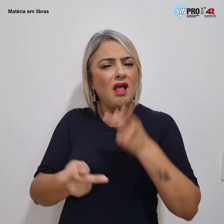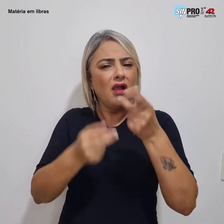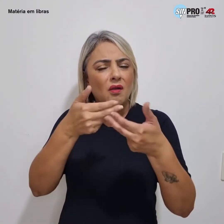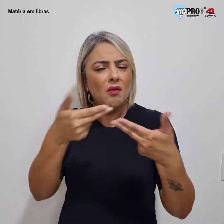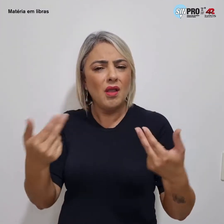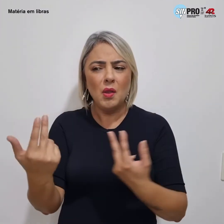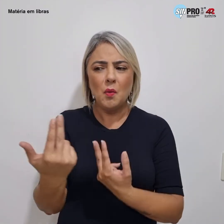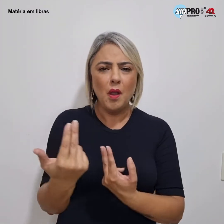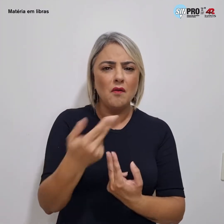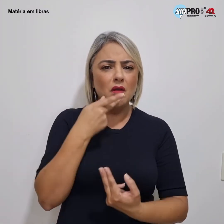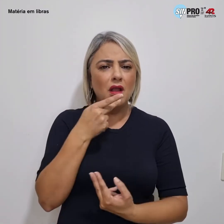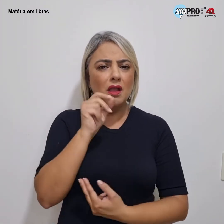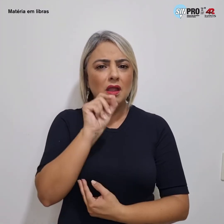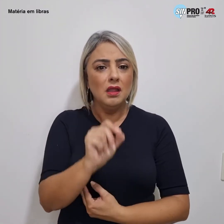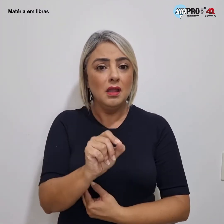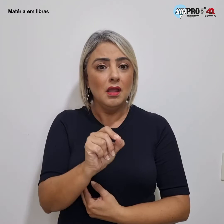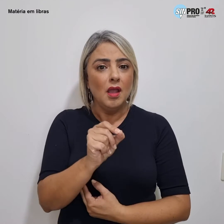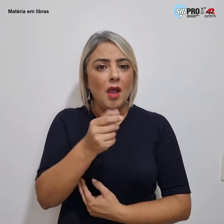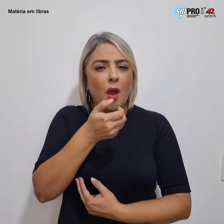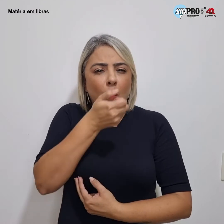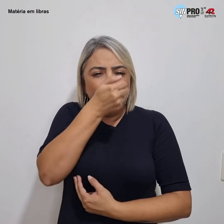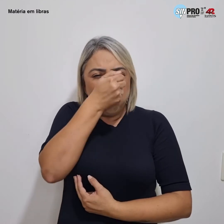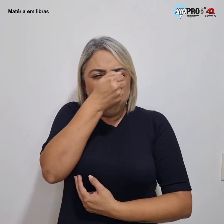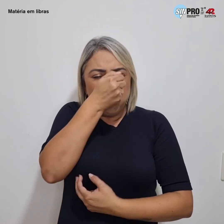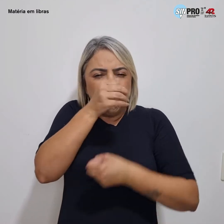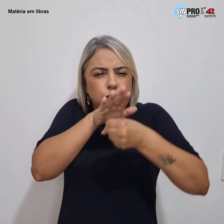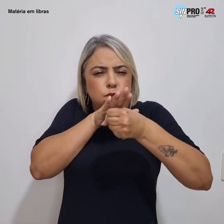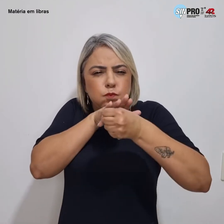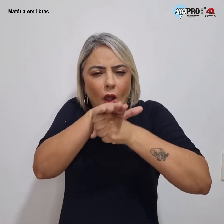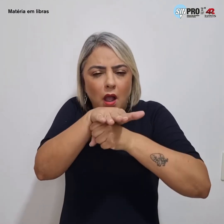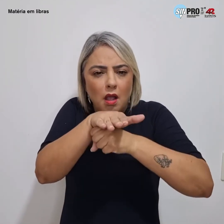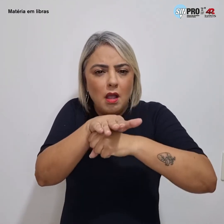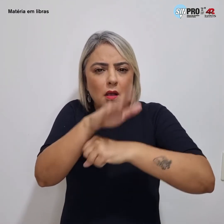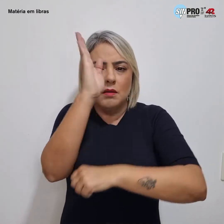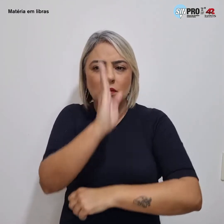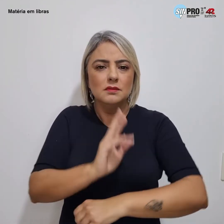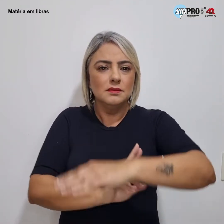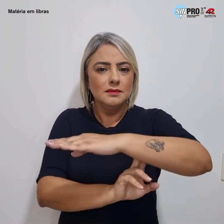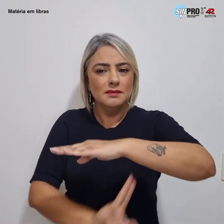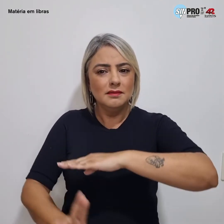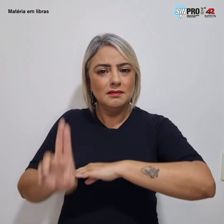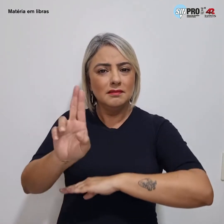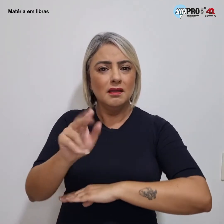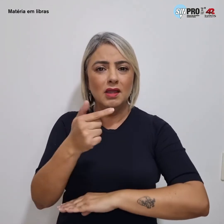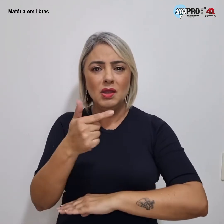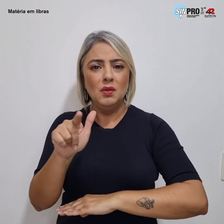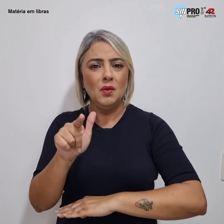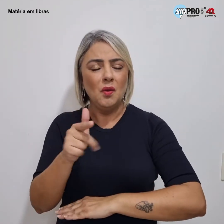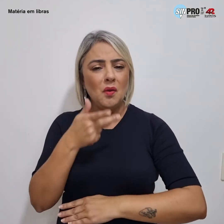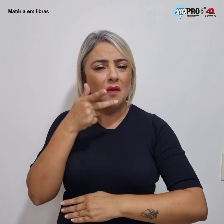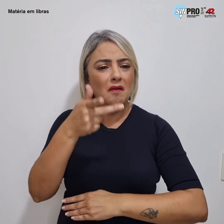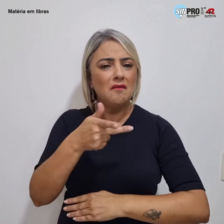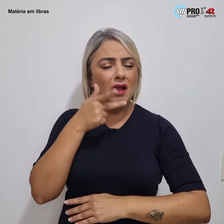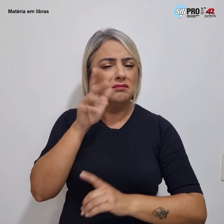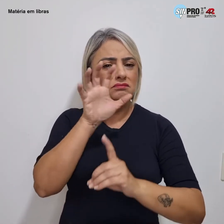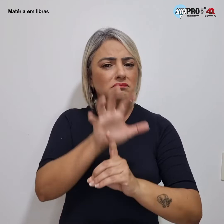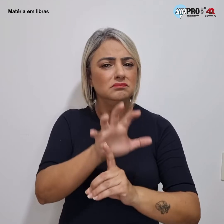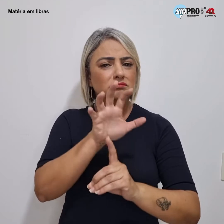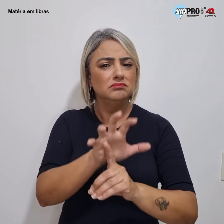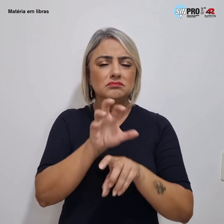como esta de dizer que encheram o Brasil de universidades e outras declarações de ataque